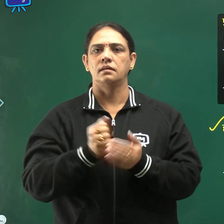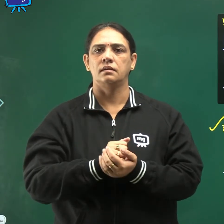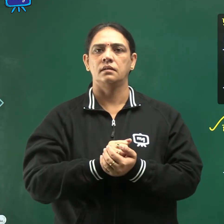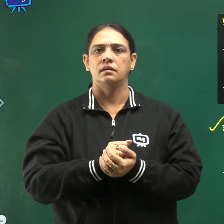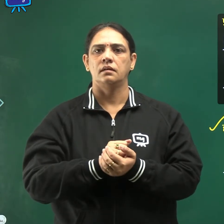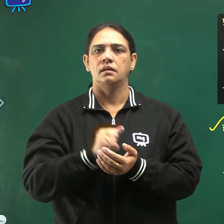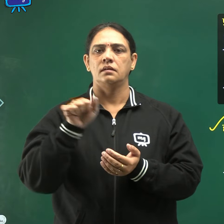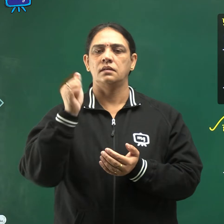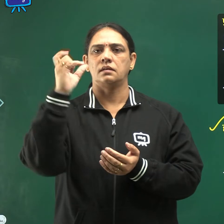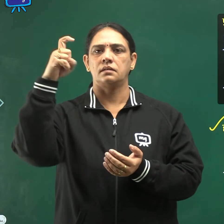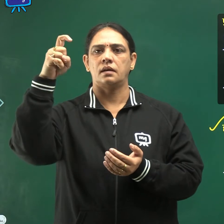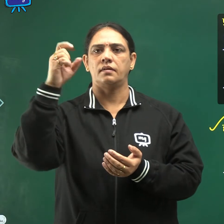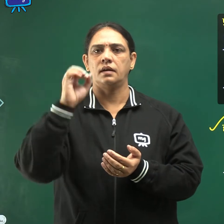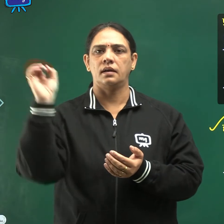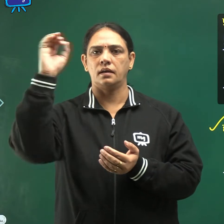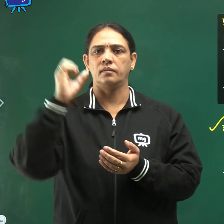67 डिग्री